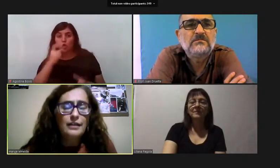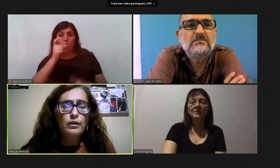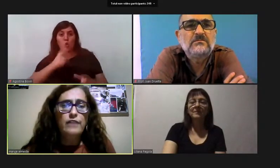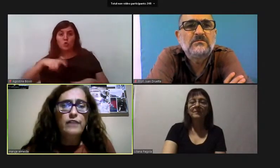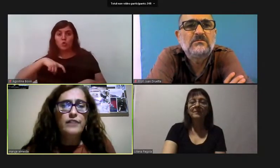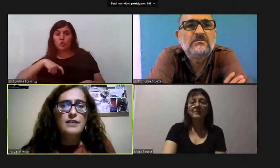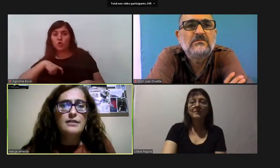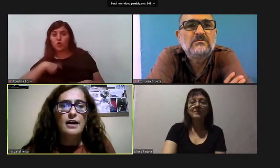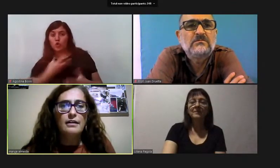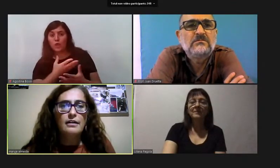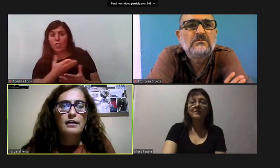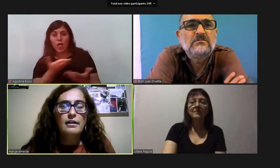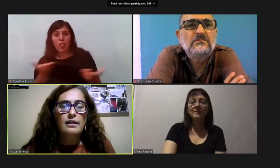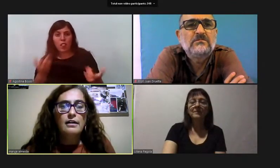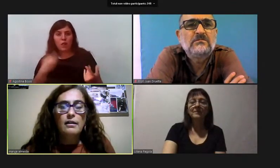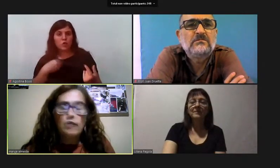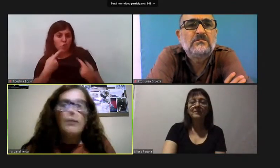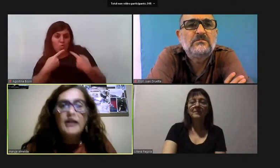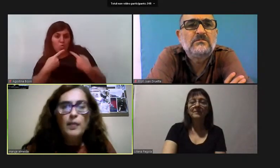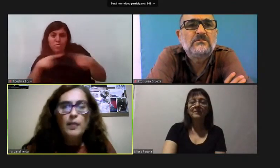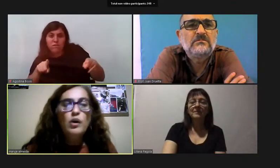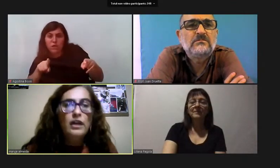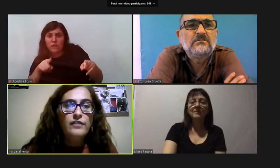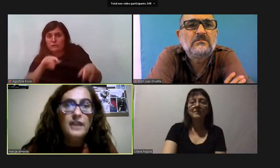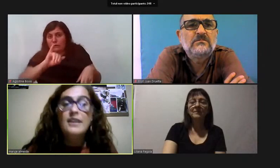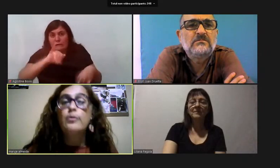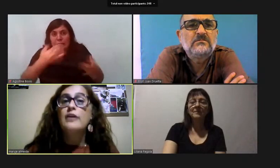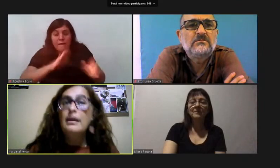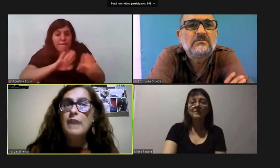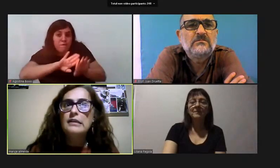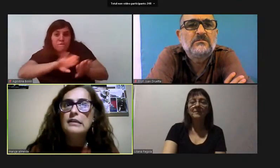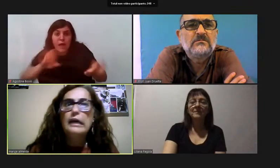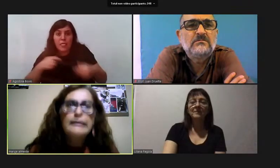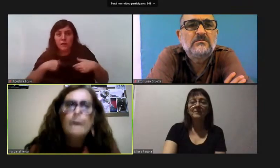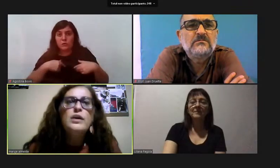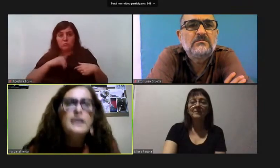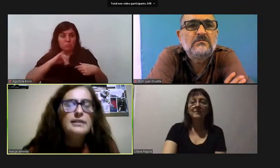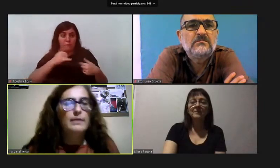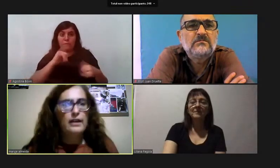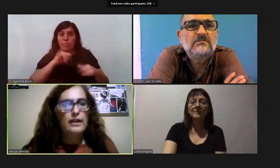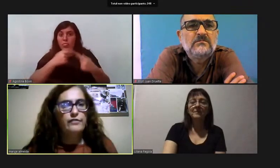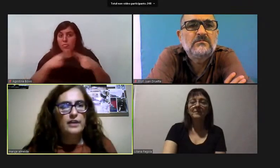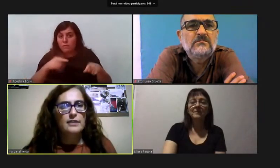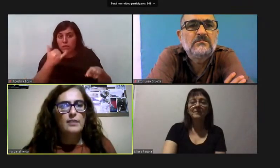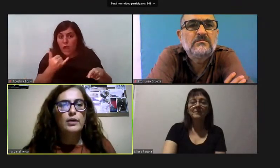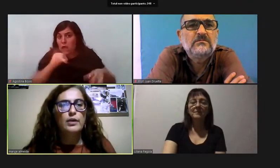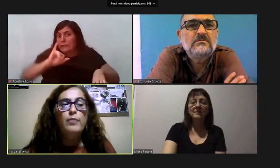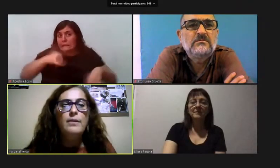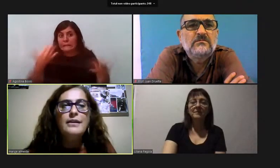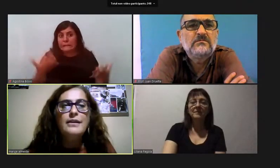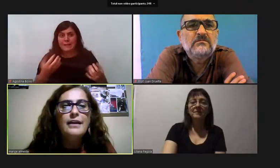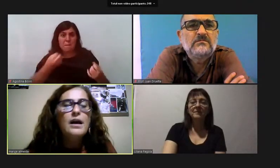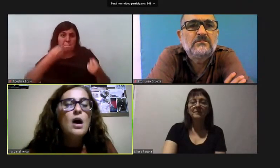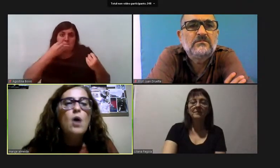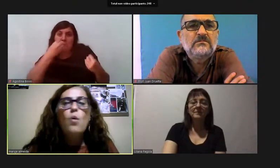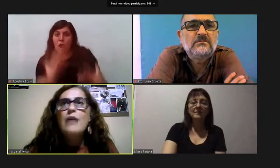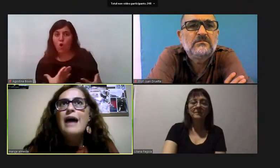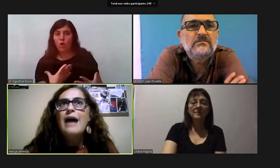molesta tanto la diferencia? O sea, banquémonos la diferencia porque además está buenísima la diferencia, porque nos